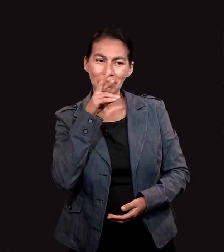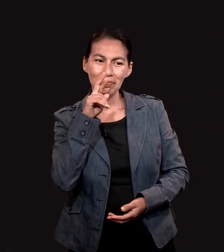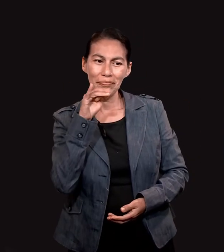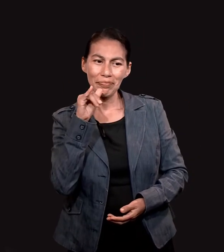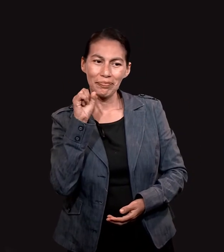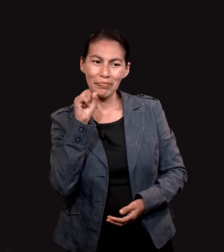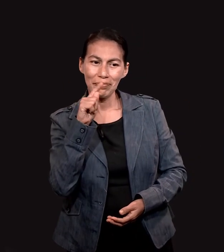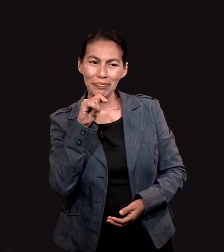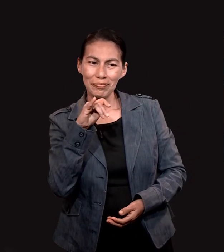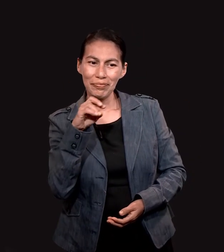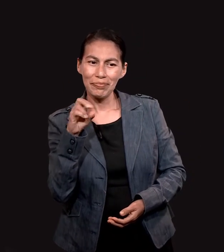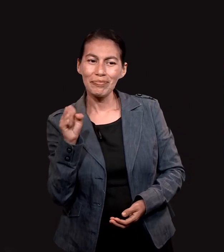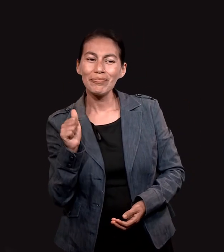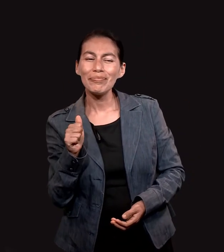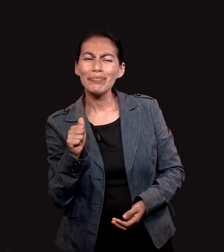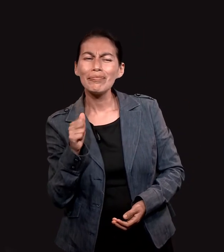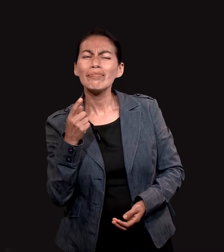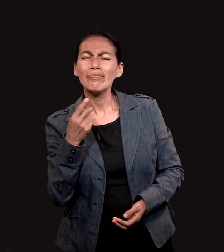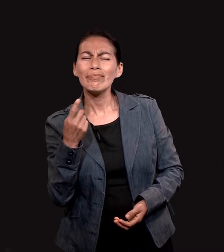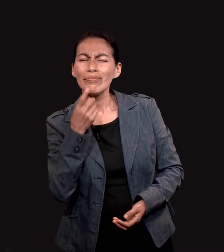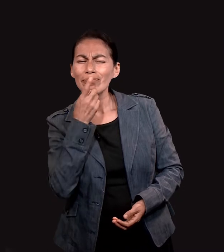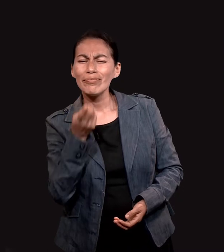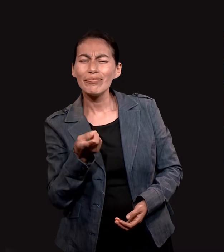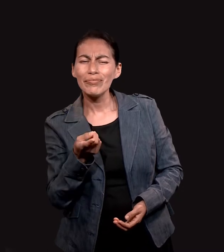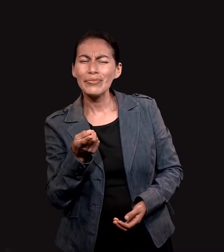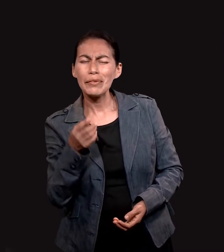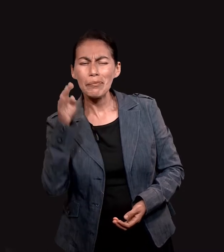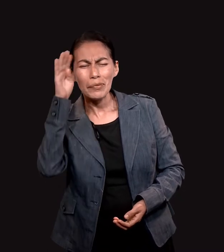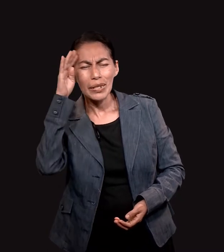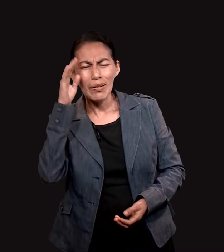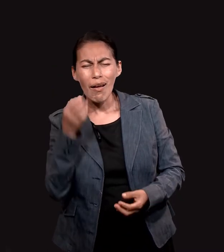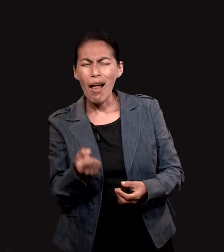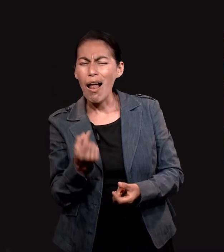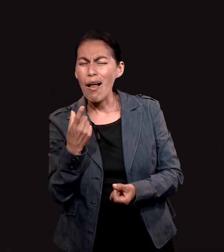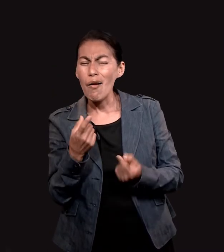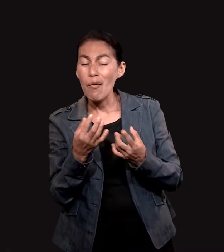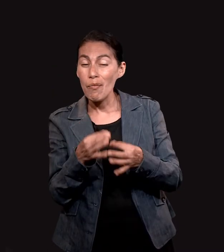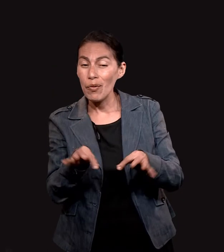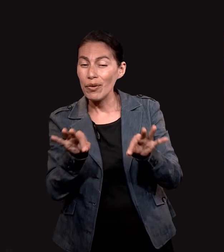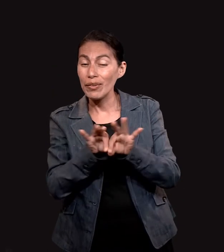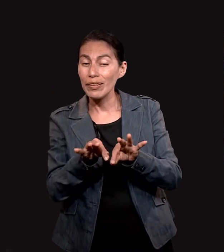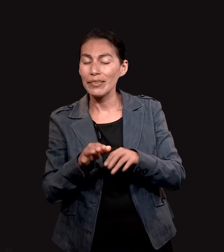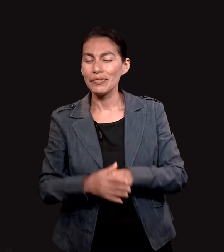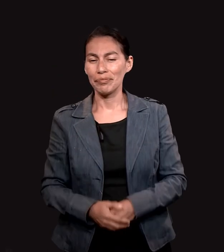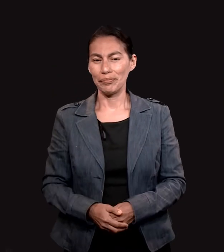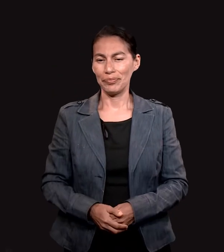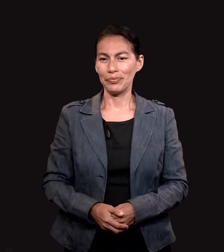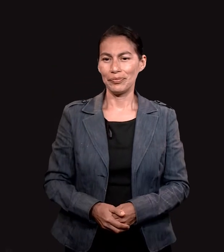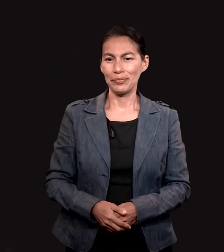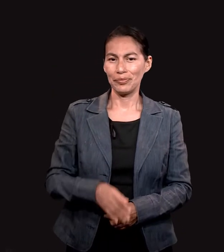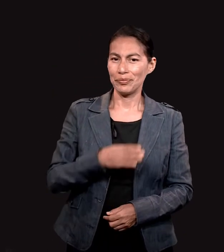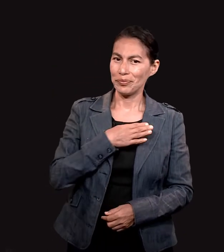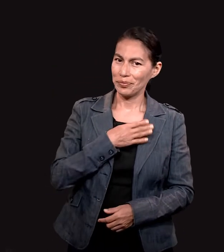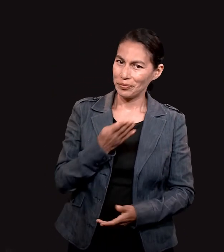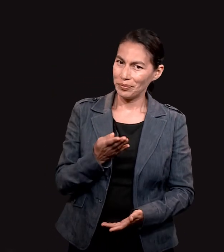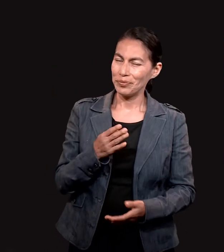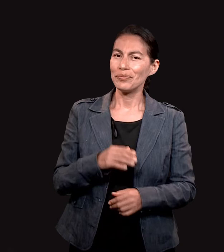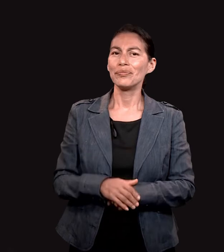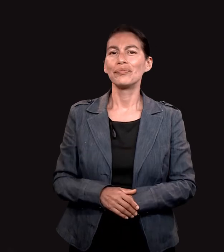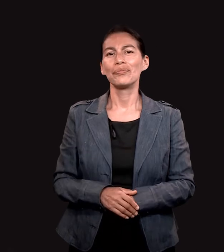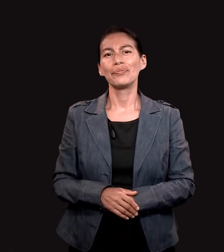Cristina, ¿qué cuentas? Siento que tú tienes algo importante que decirnos. Cuéntanos. Bueno,